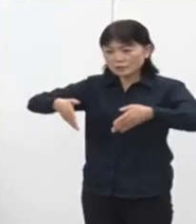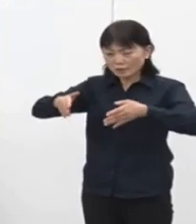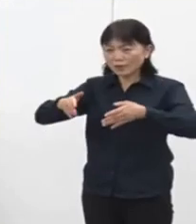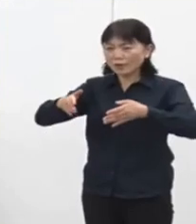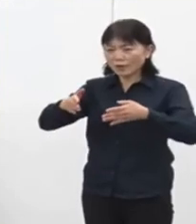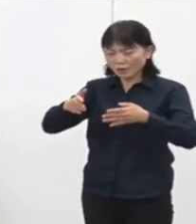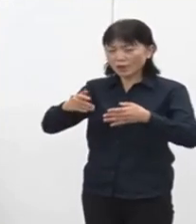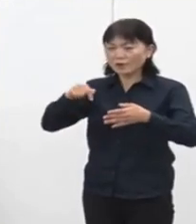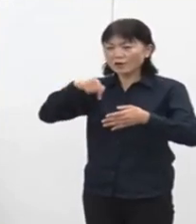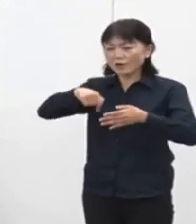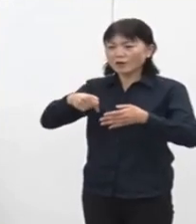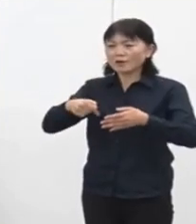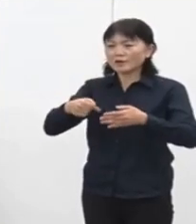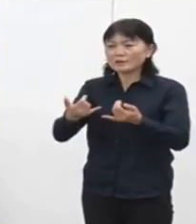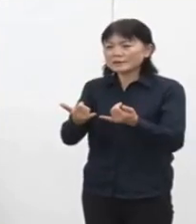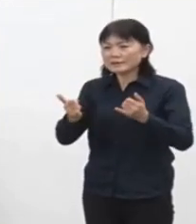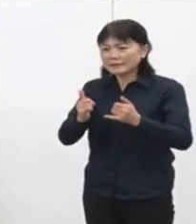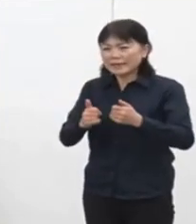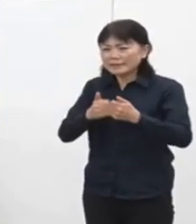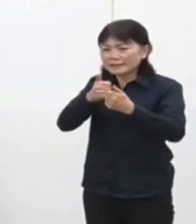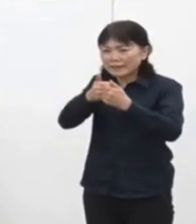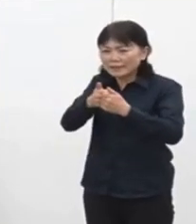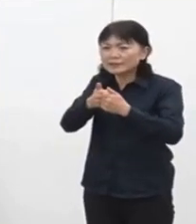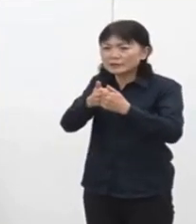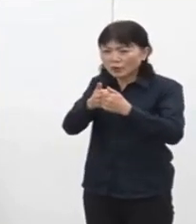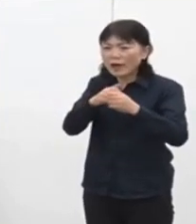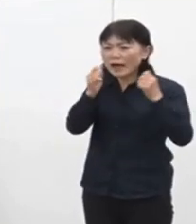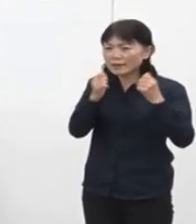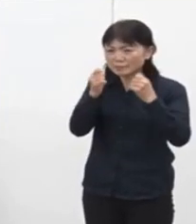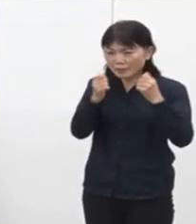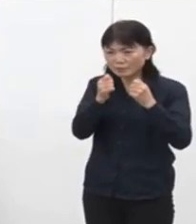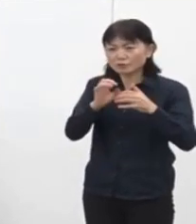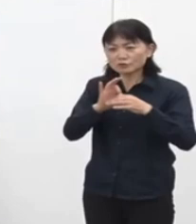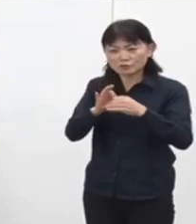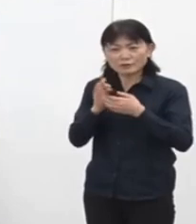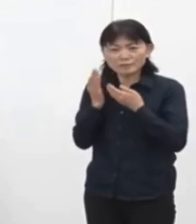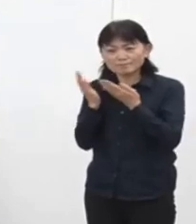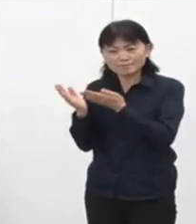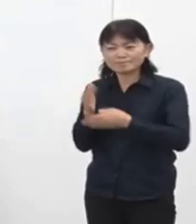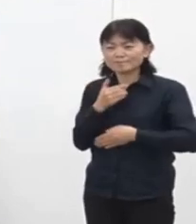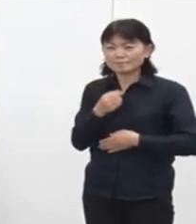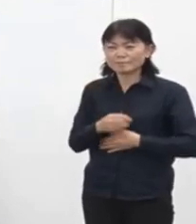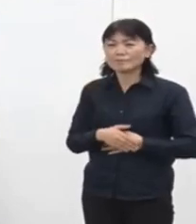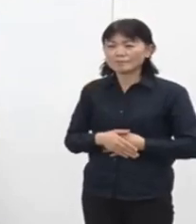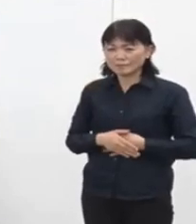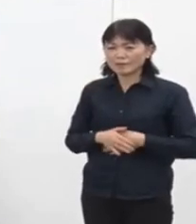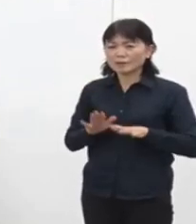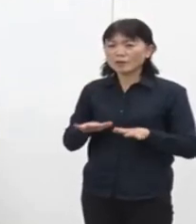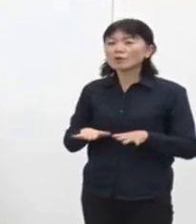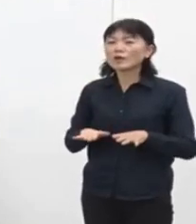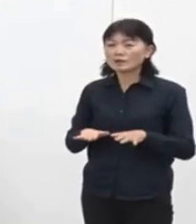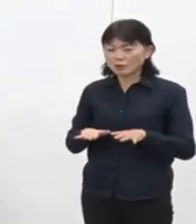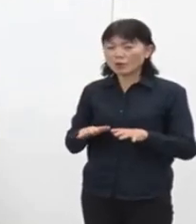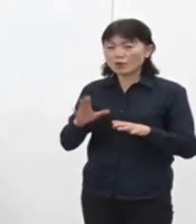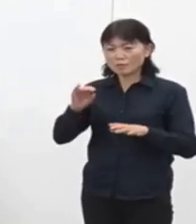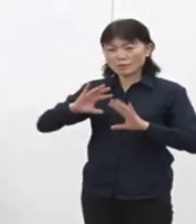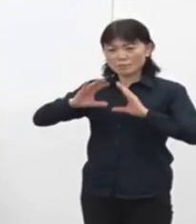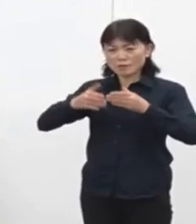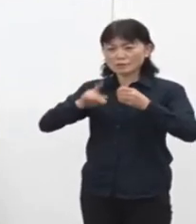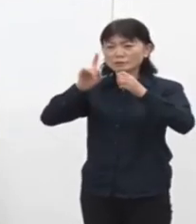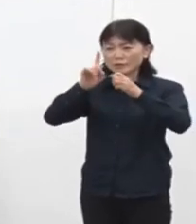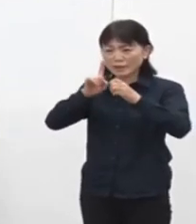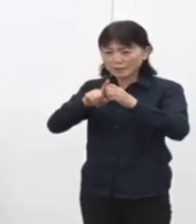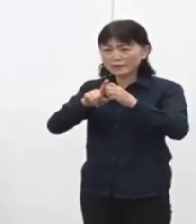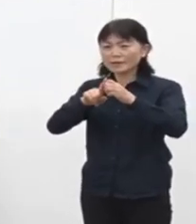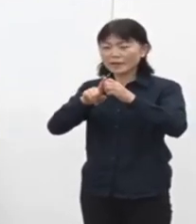と御堂筋チャレンジ2024についてお伺いいたします。 はい、 まあ、その今回のもその、まあ、万博に向けてという